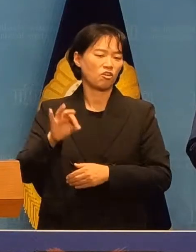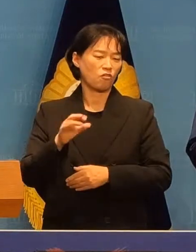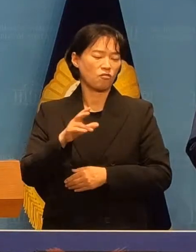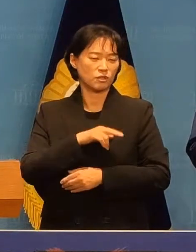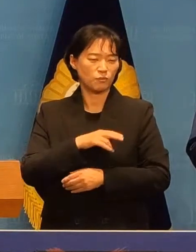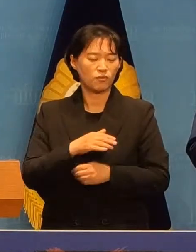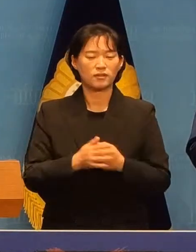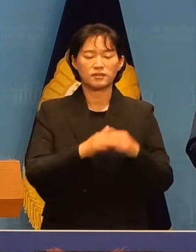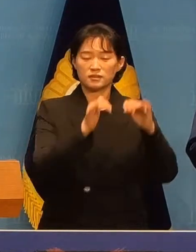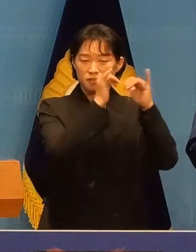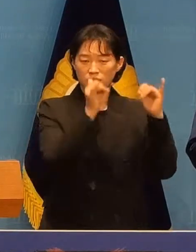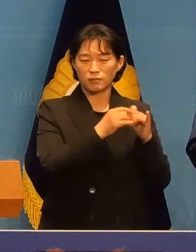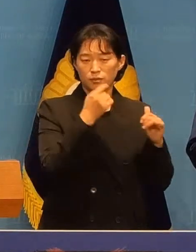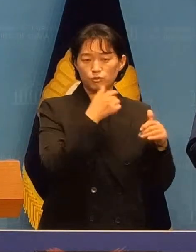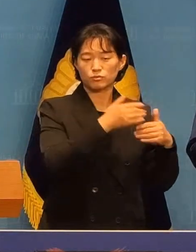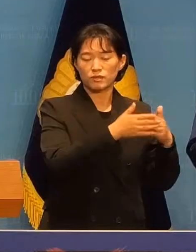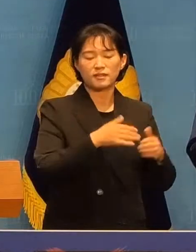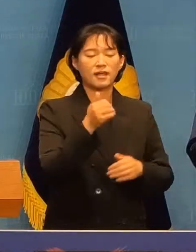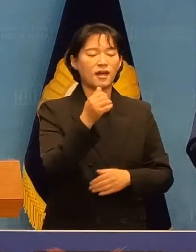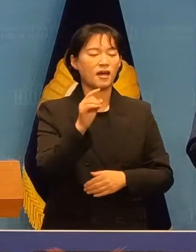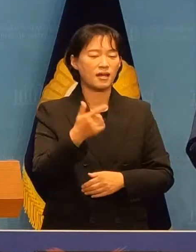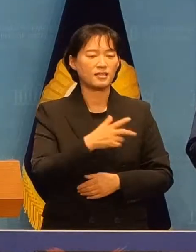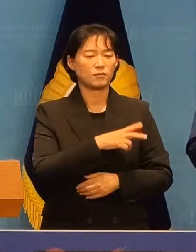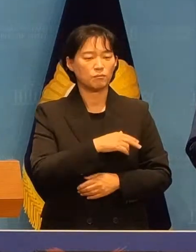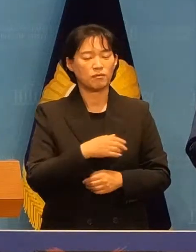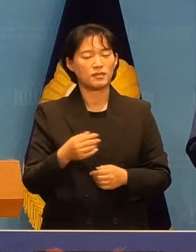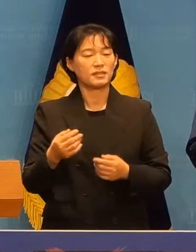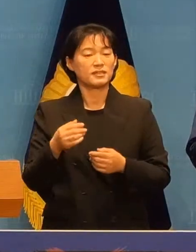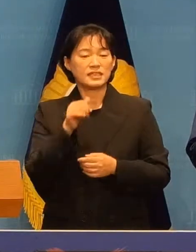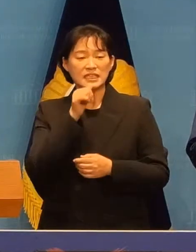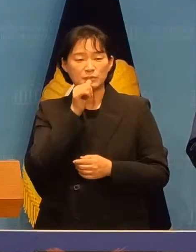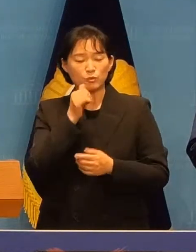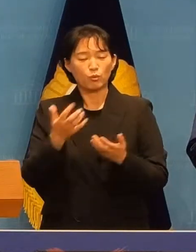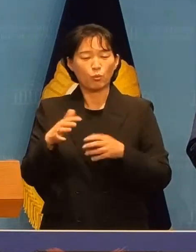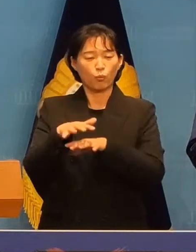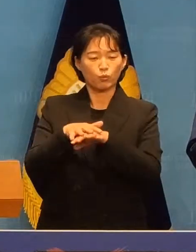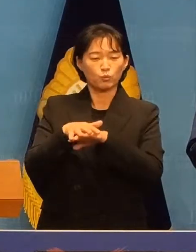국회의원, 사회민주당 한창민 국회의원, 금속노조